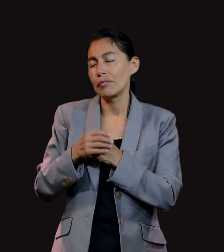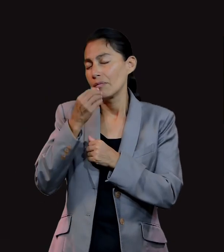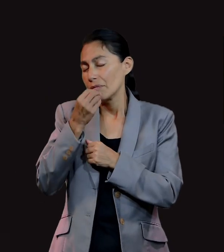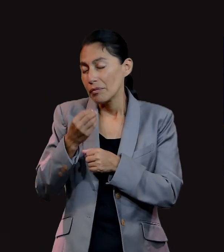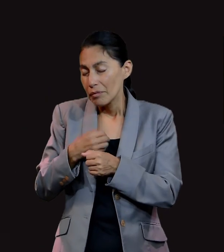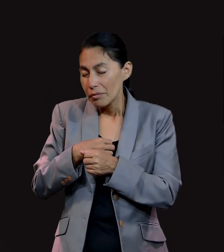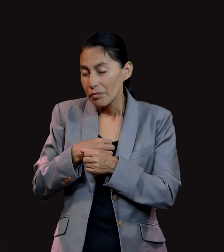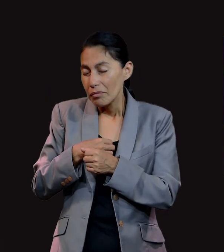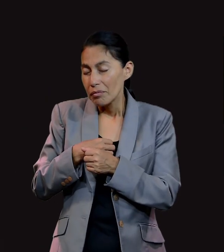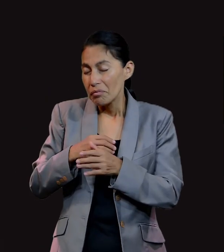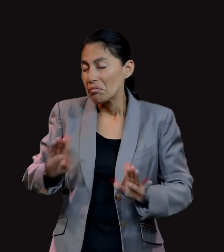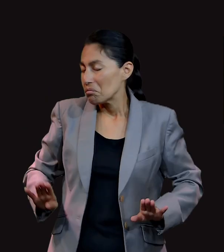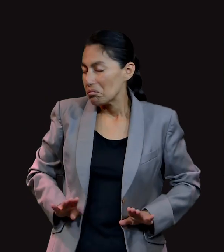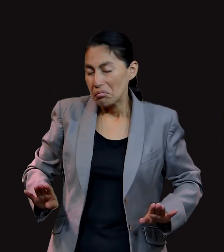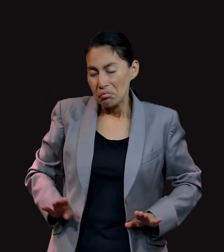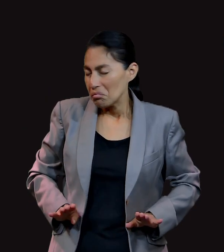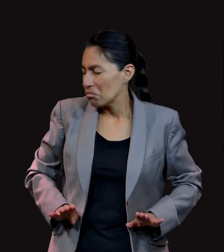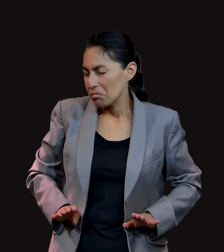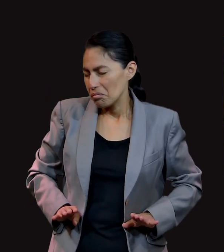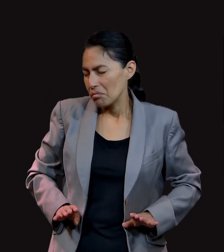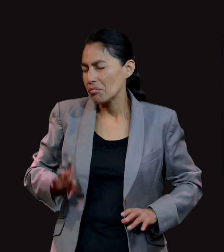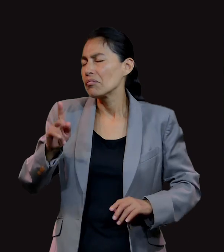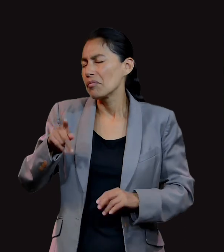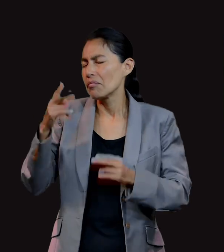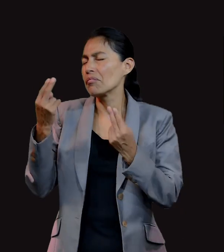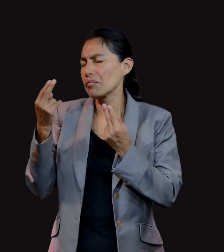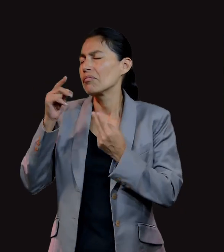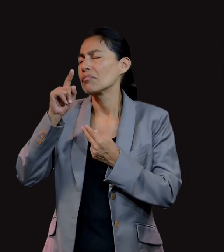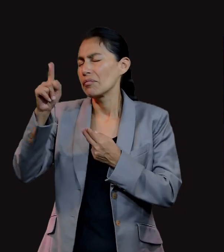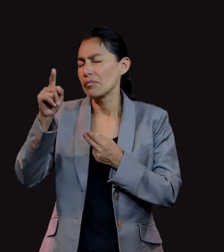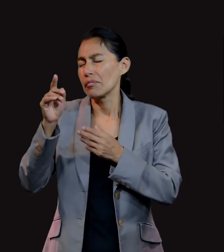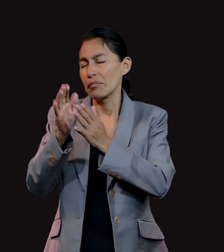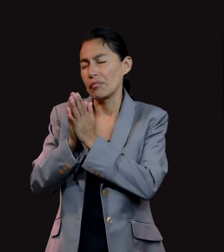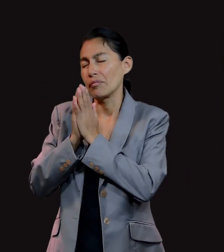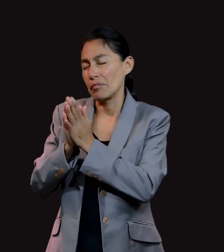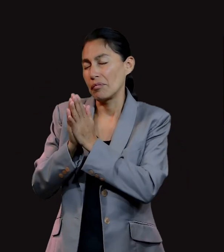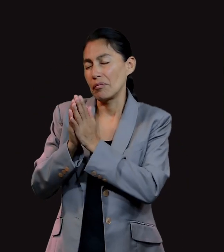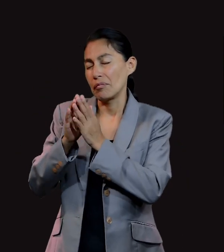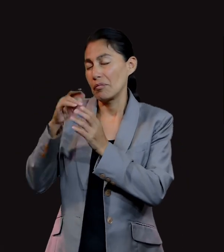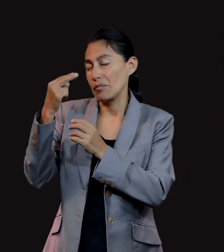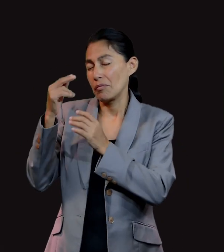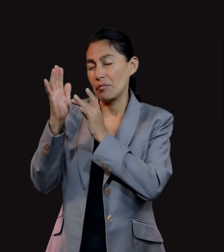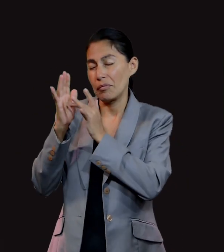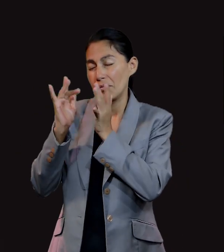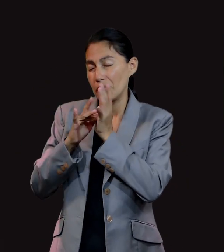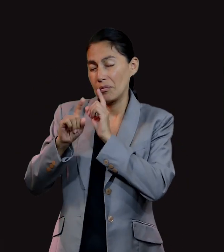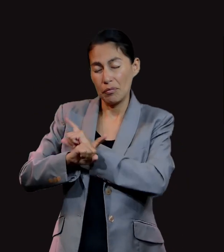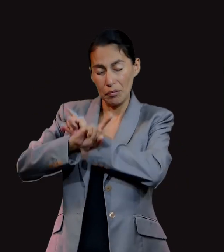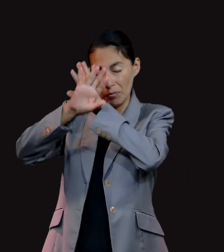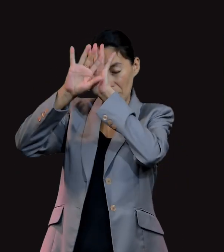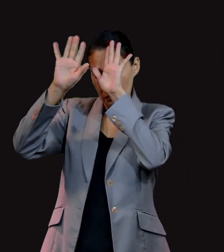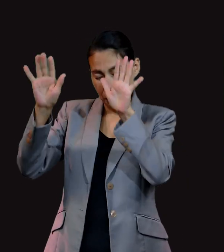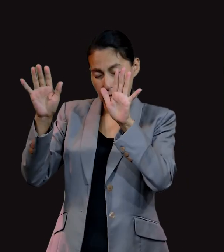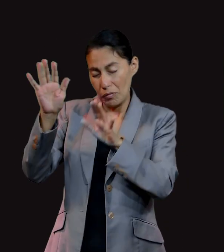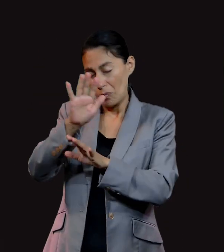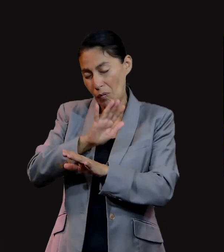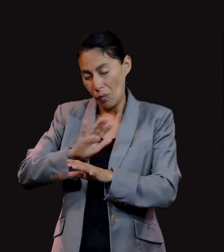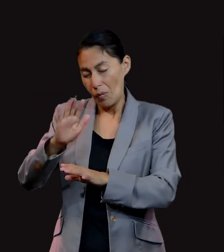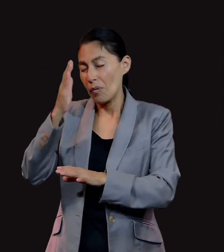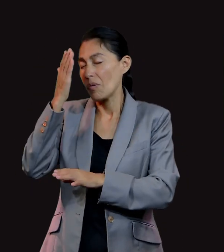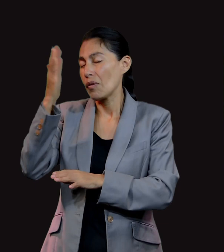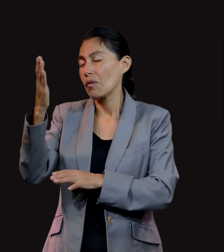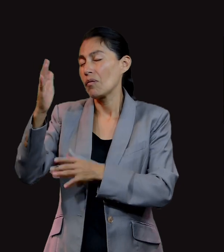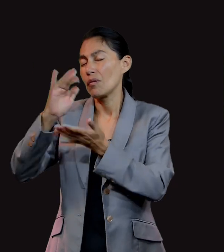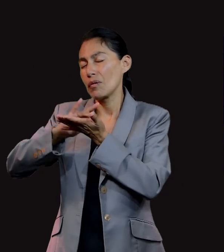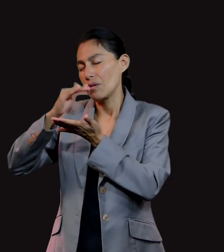Aunque no lo merezcamos Pero necesitamos de ti En el nombre glorioso De Jesús Pedimos y agradecemos